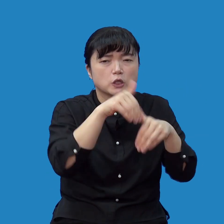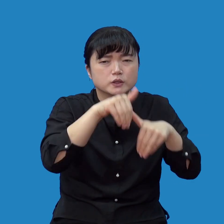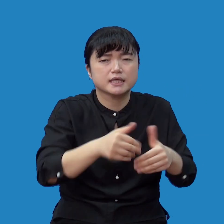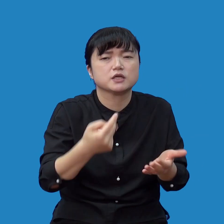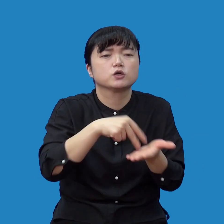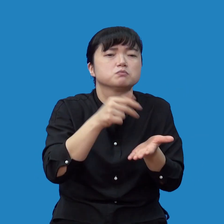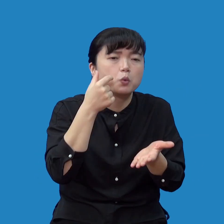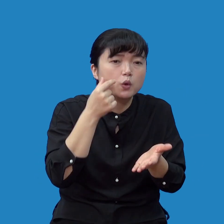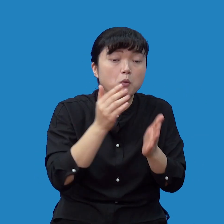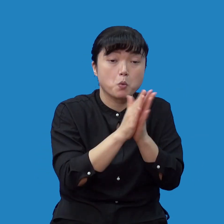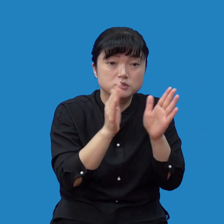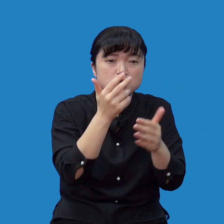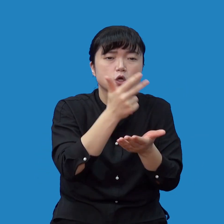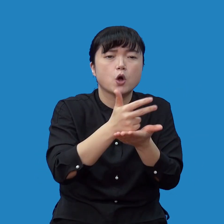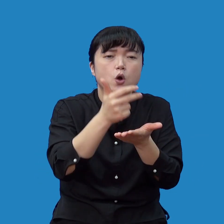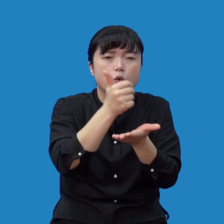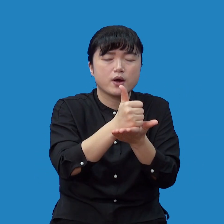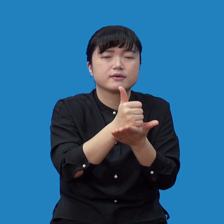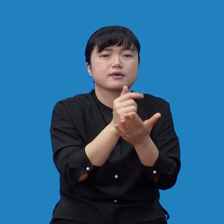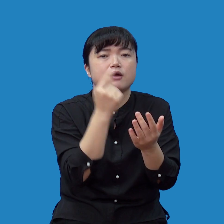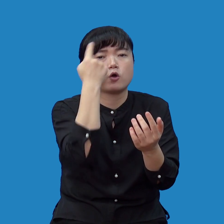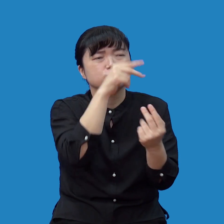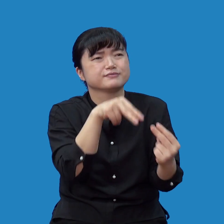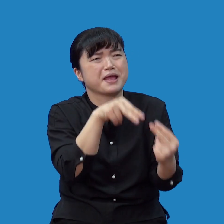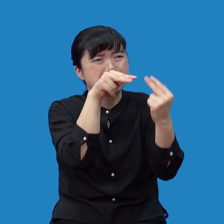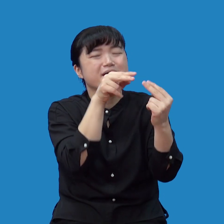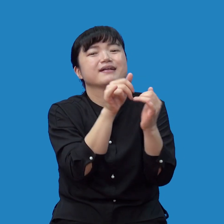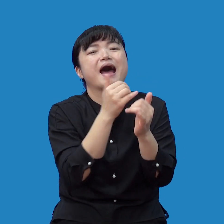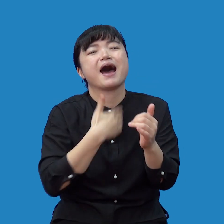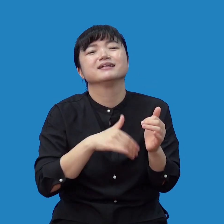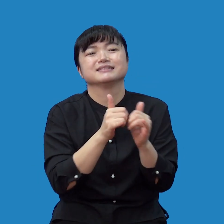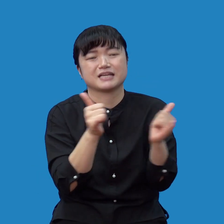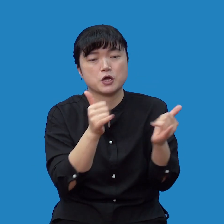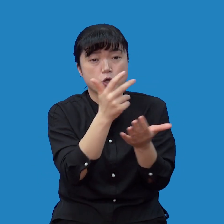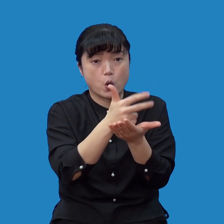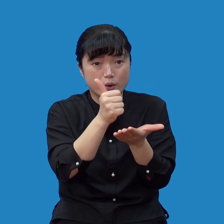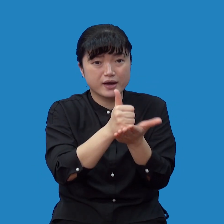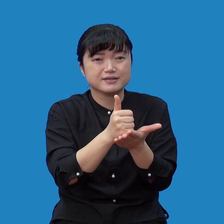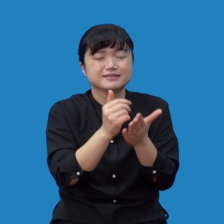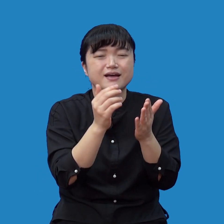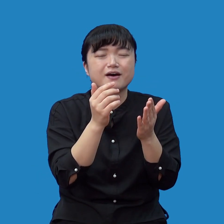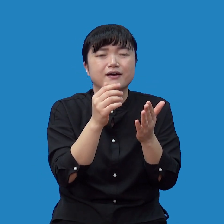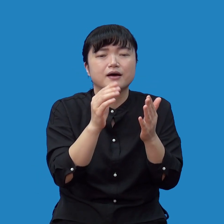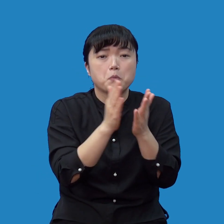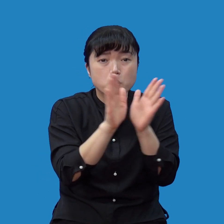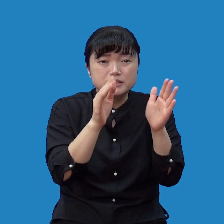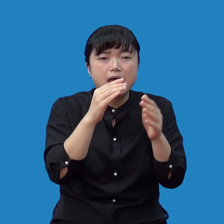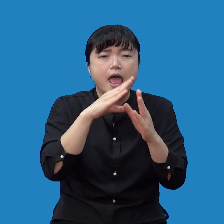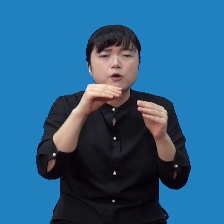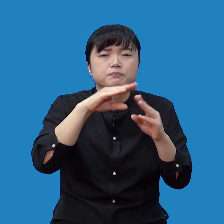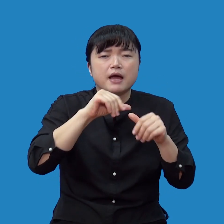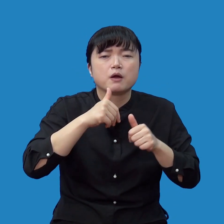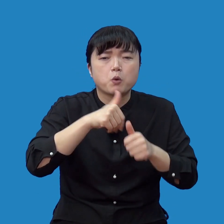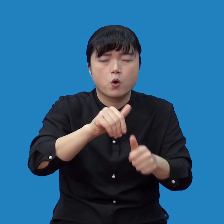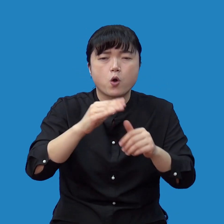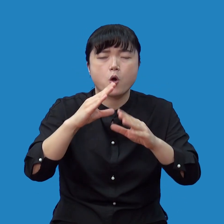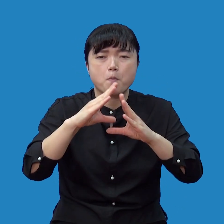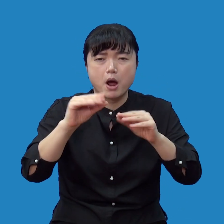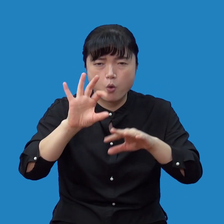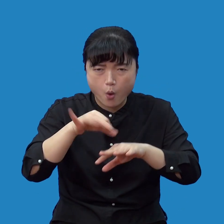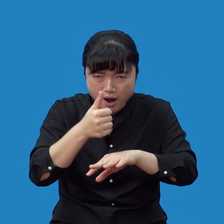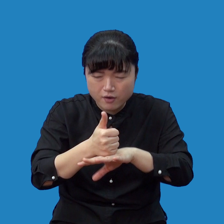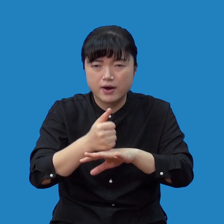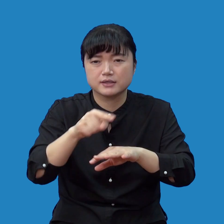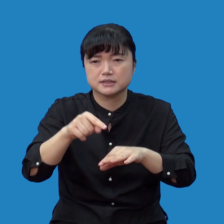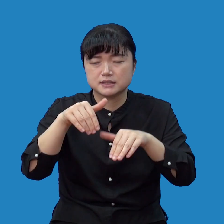모세는 여호와께서 대면하여 아시던 자요, 여호와께서 그를 애굽 땅에서 보내사 바로와 그의 모든 신하와 그의